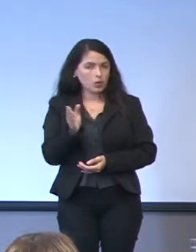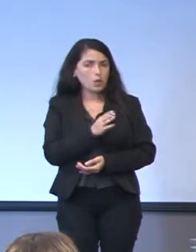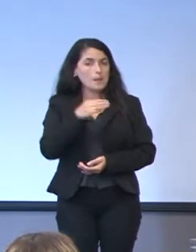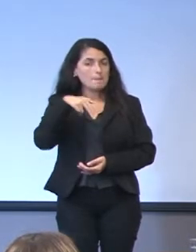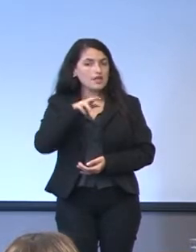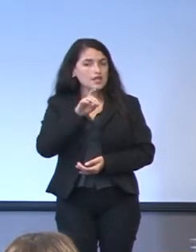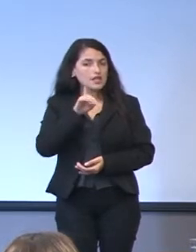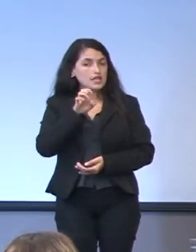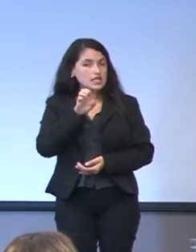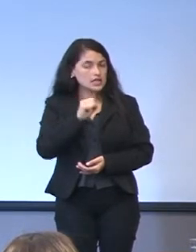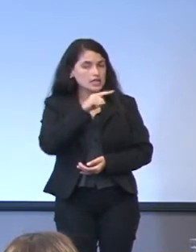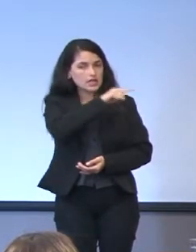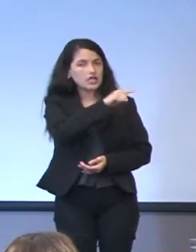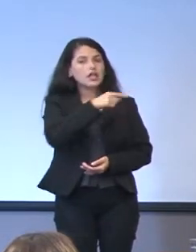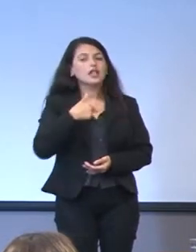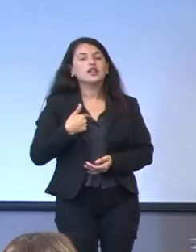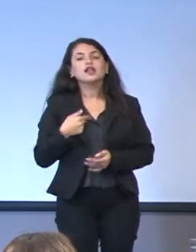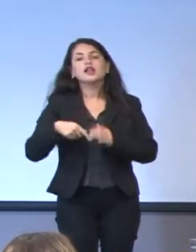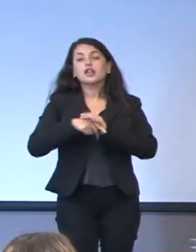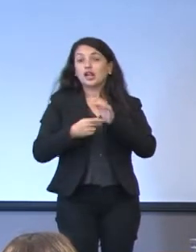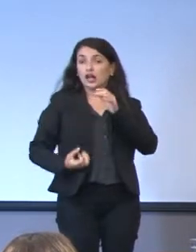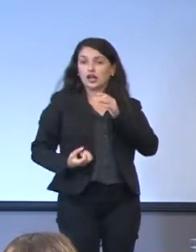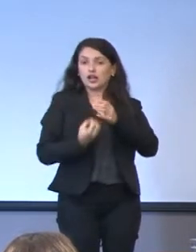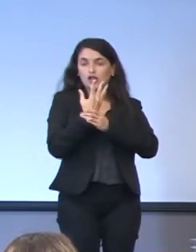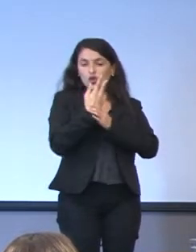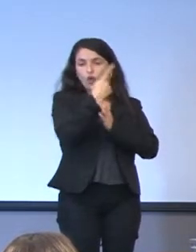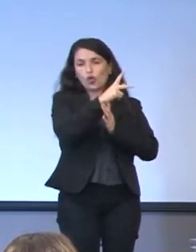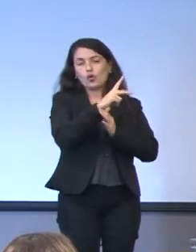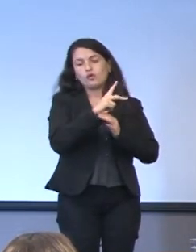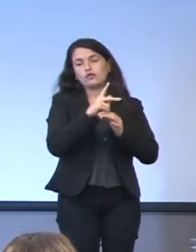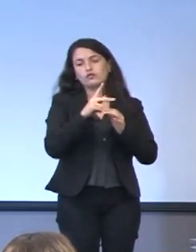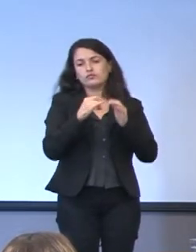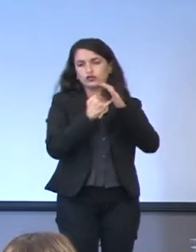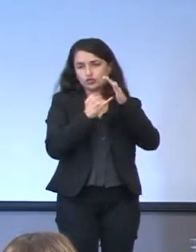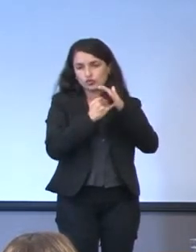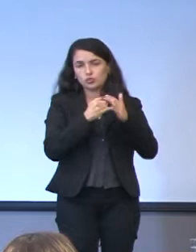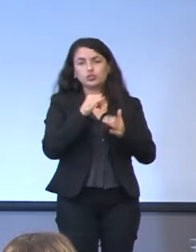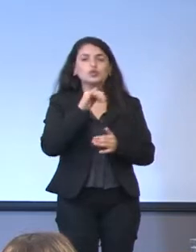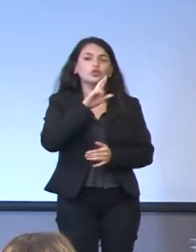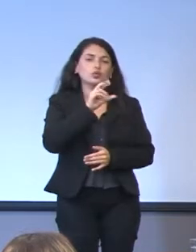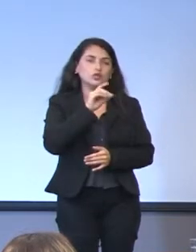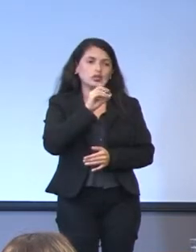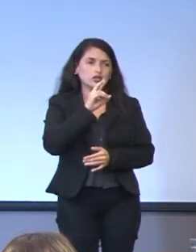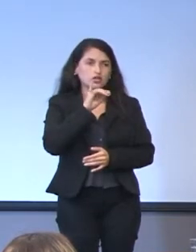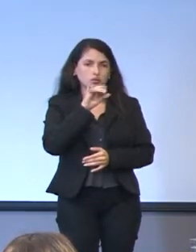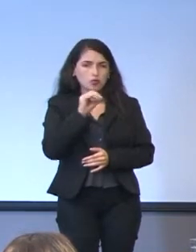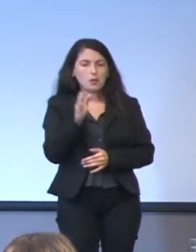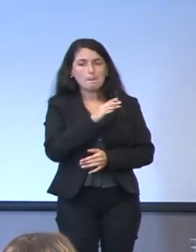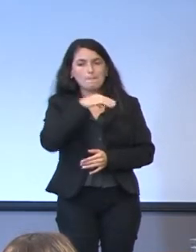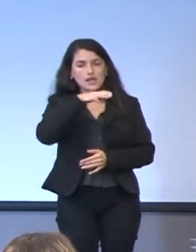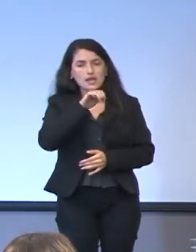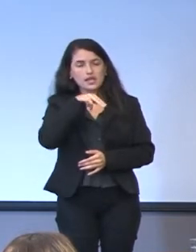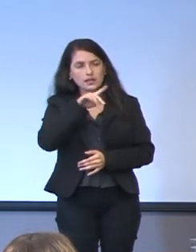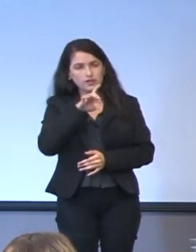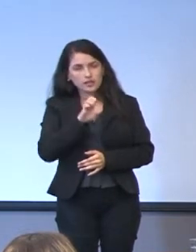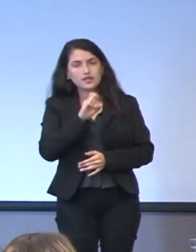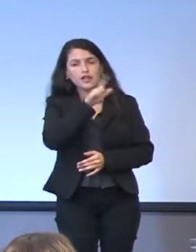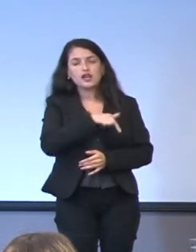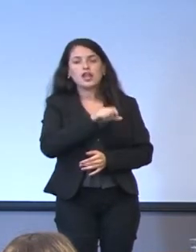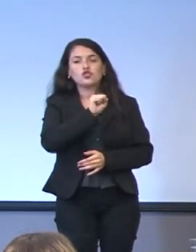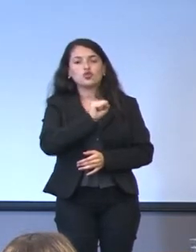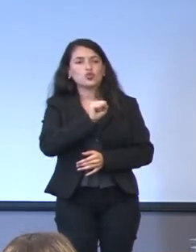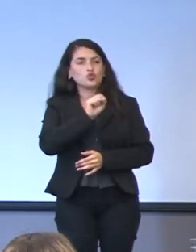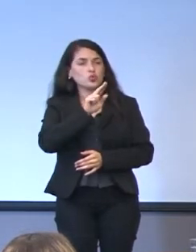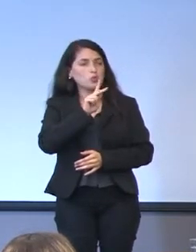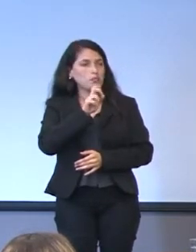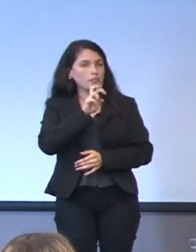é o correto? Superintendente da fundação que leva o nome dele. A fundação, ela tem como,